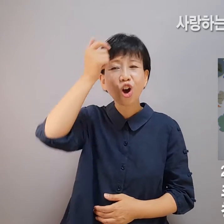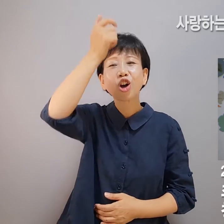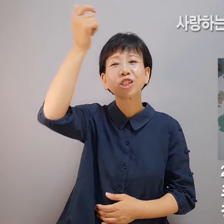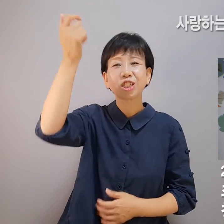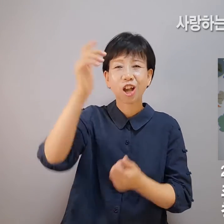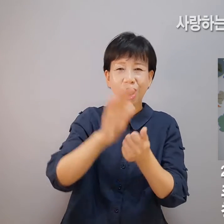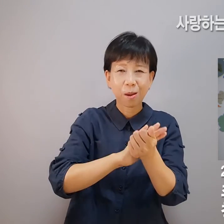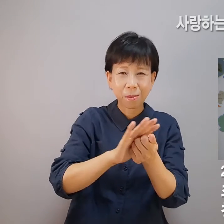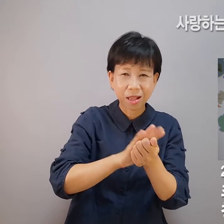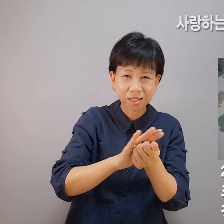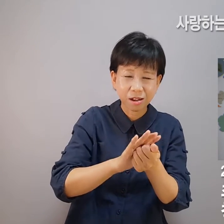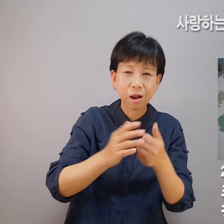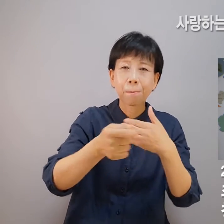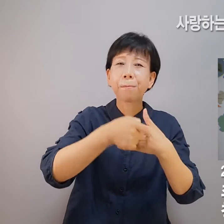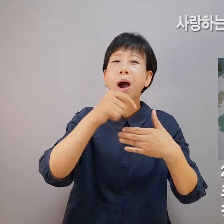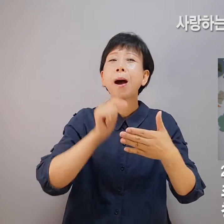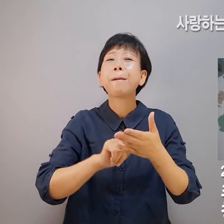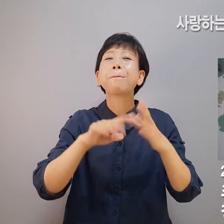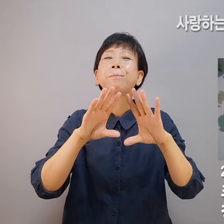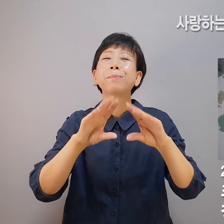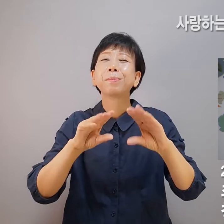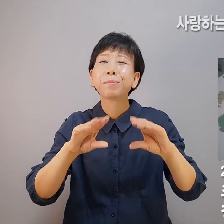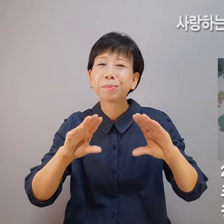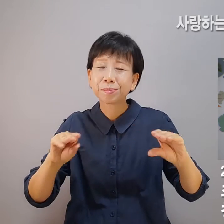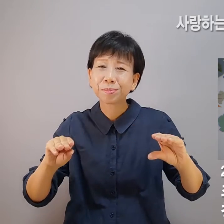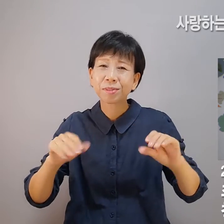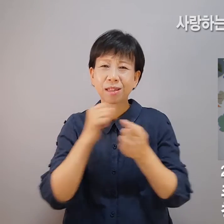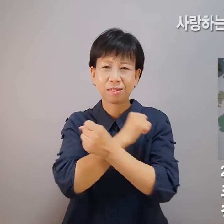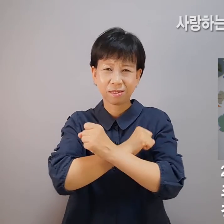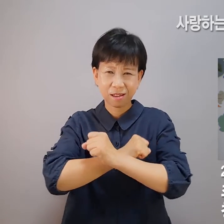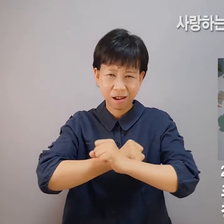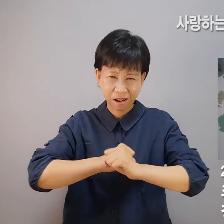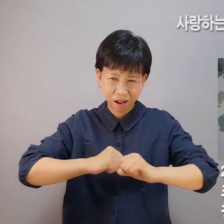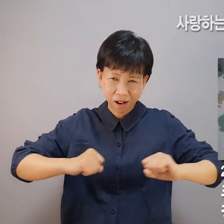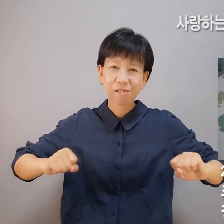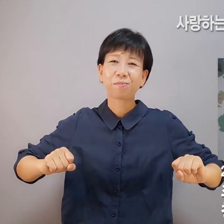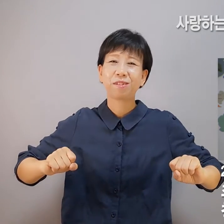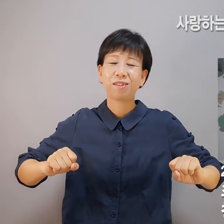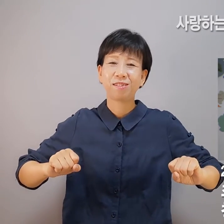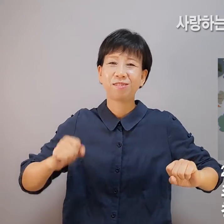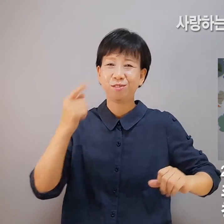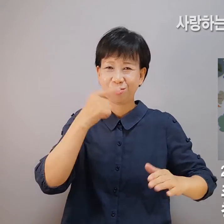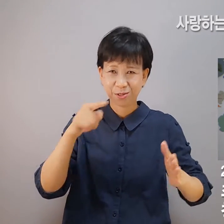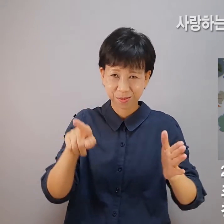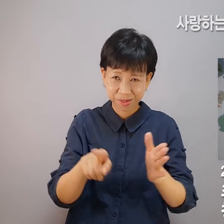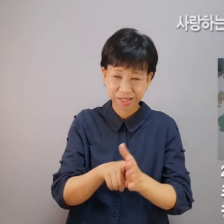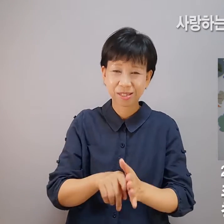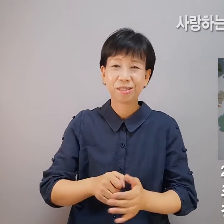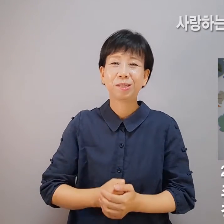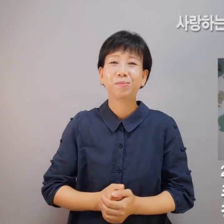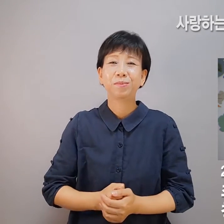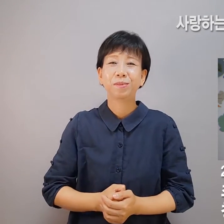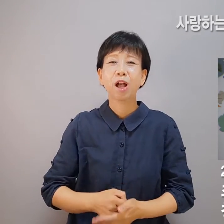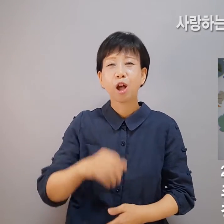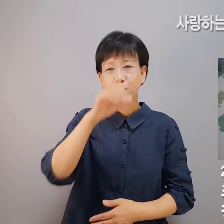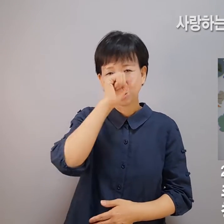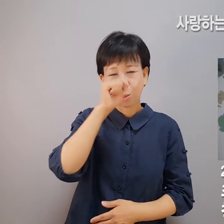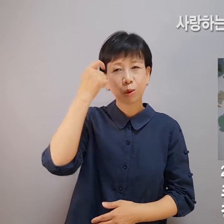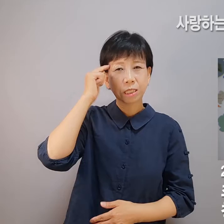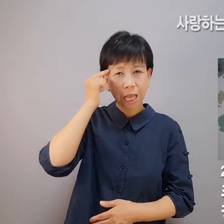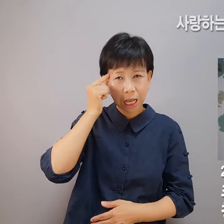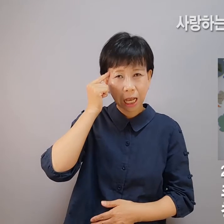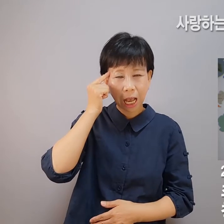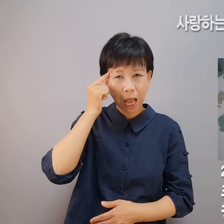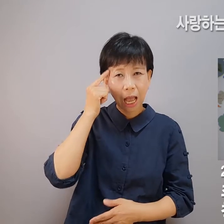만져주셔서 좀 말랑말랑해야 될 줄 믿습니다. 네, 그래서 물론 좋은 의견 많이 내십시오. 리더들을